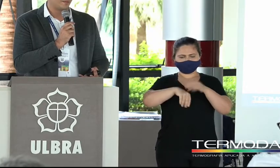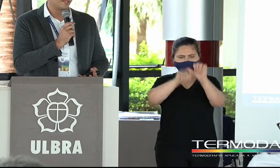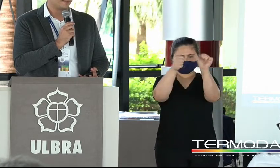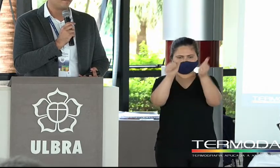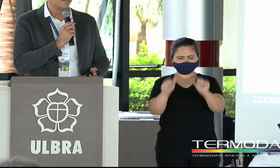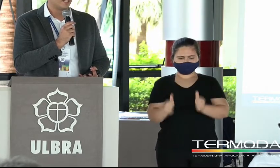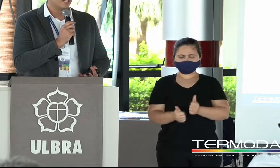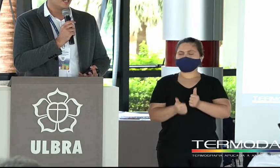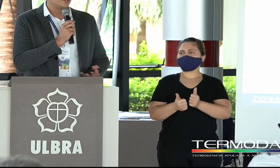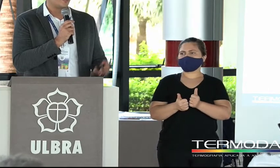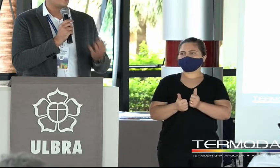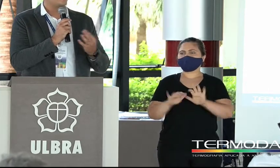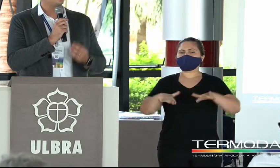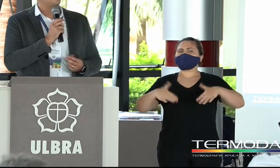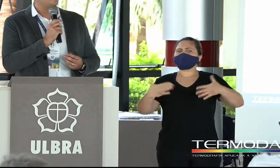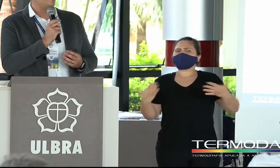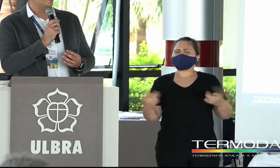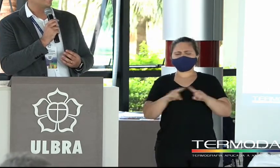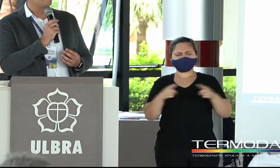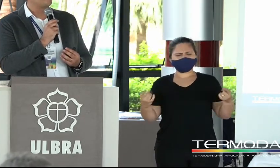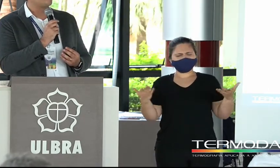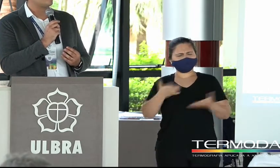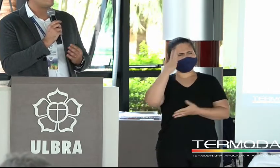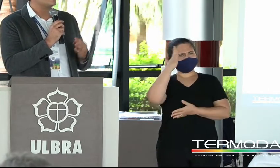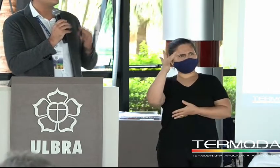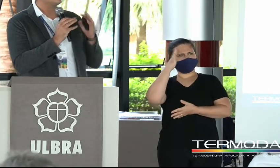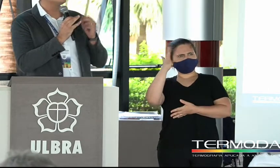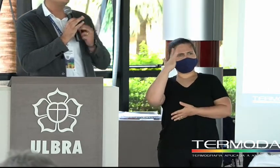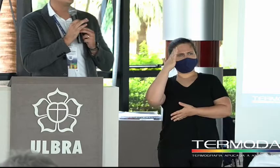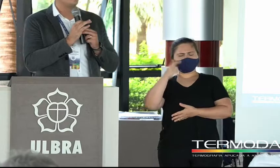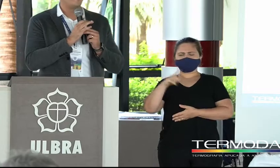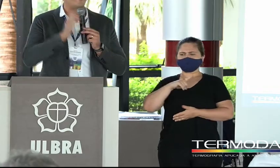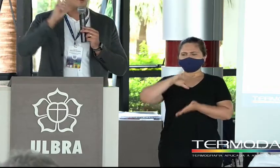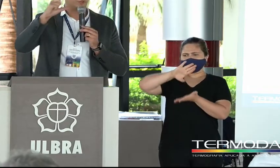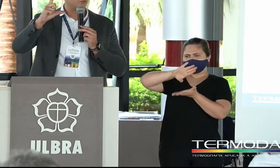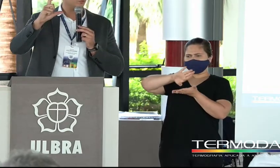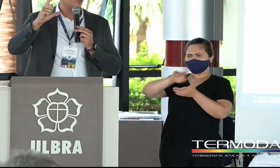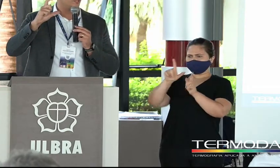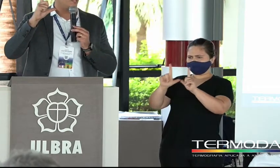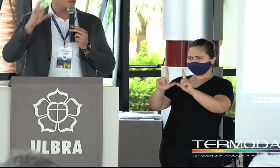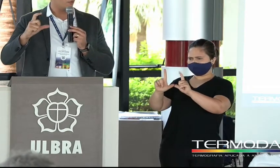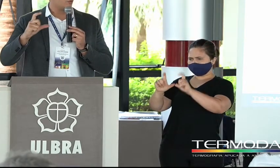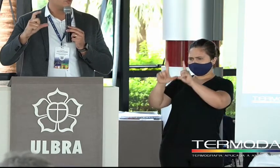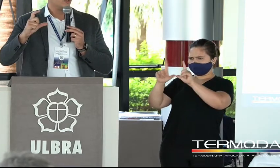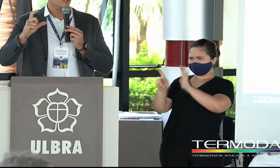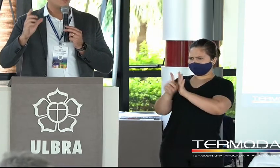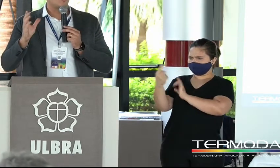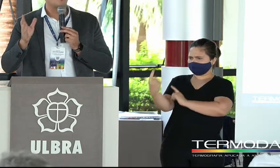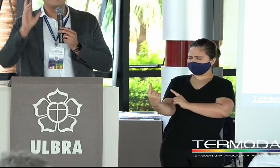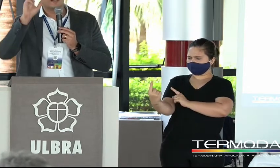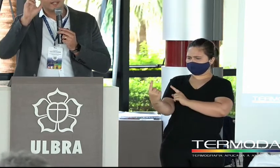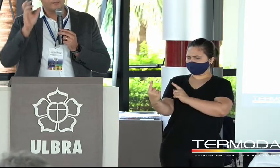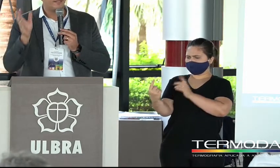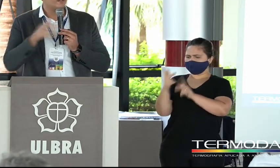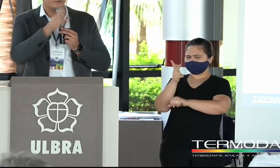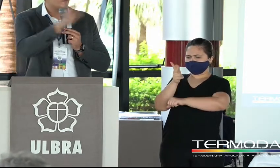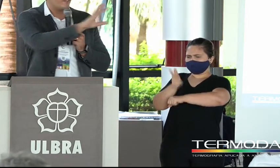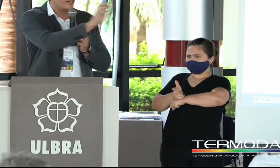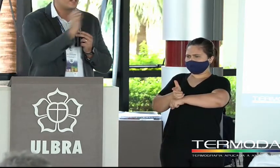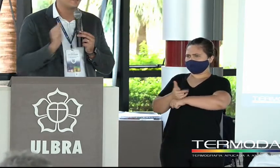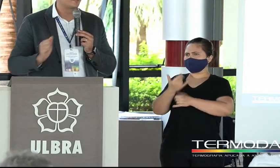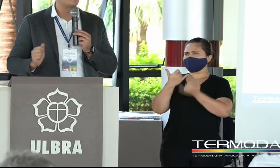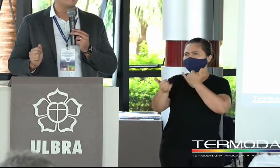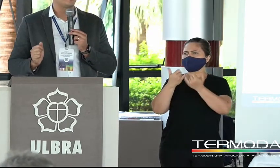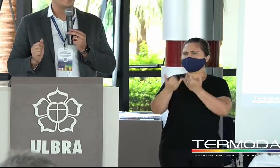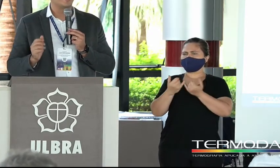imagem térmica. Só que agora você imagine, se eu tiro uma foto de algo com uma câmera, vamos falar